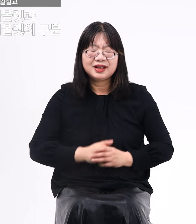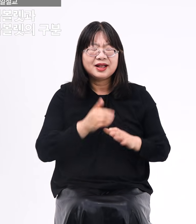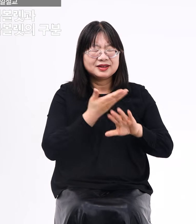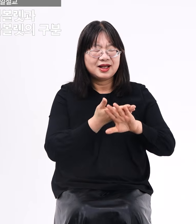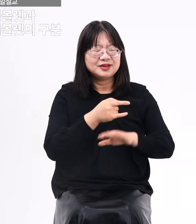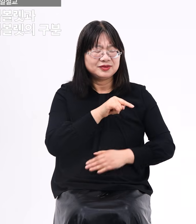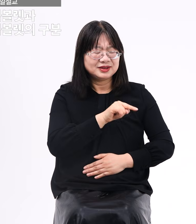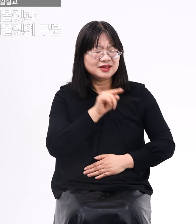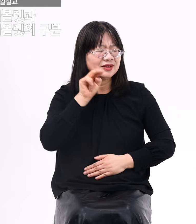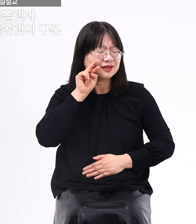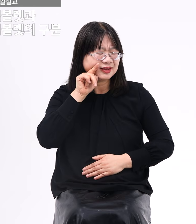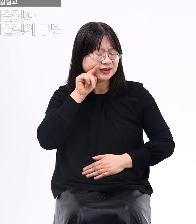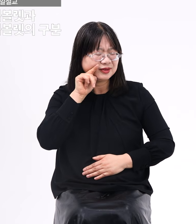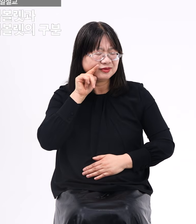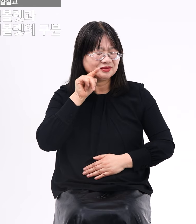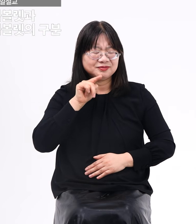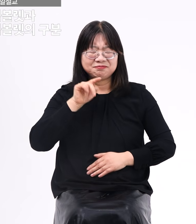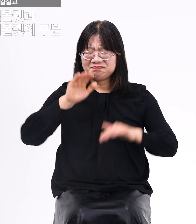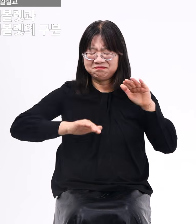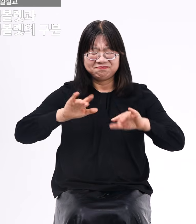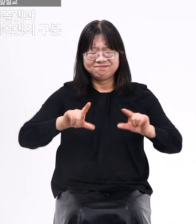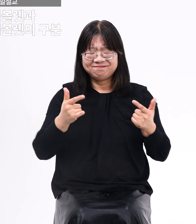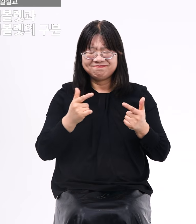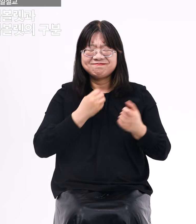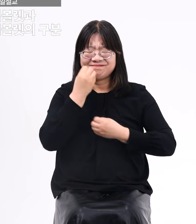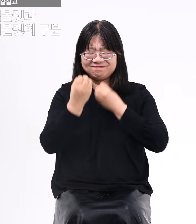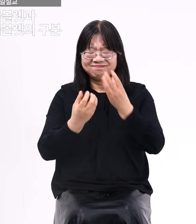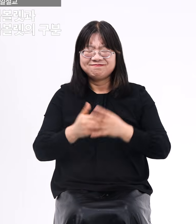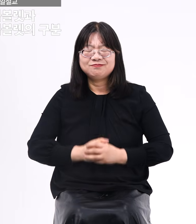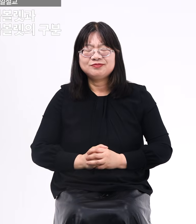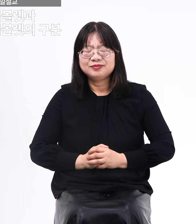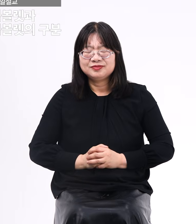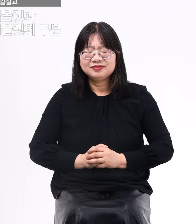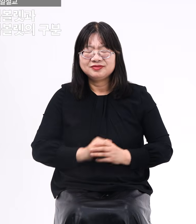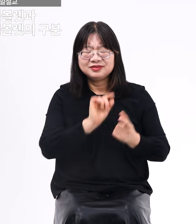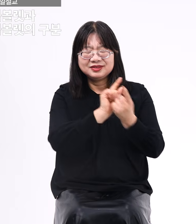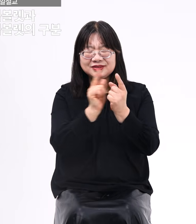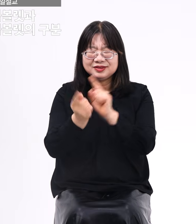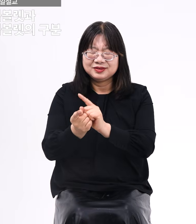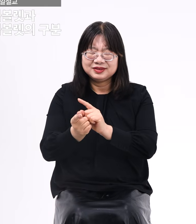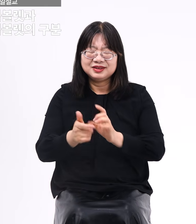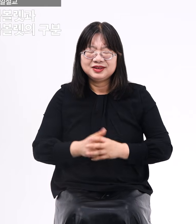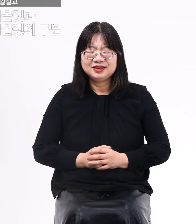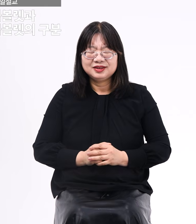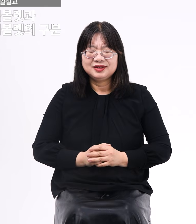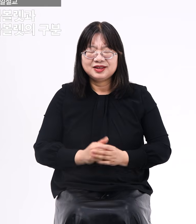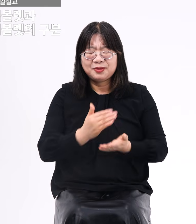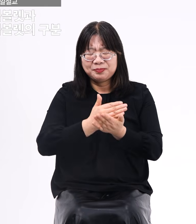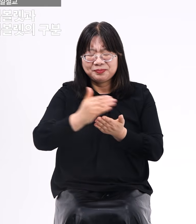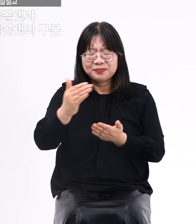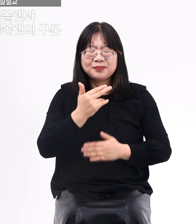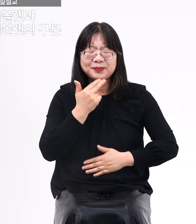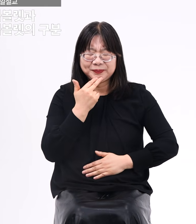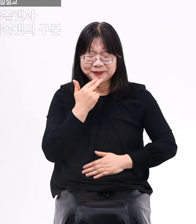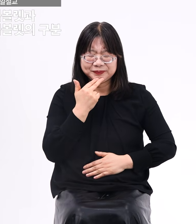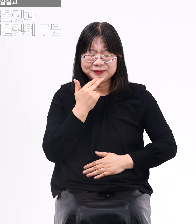다름이 틀림의 차이가 아님을 고백하며 서로를 배타하지